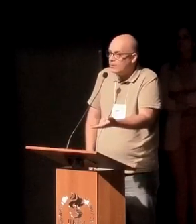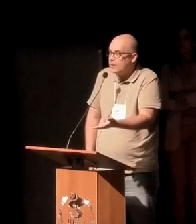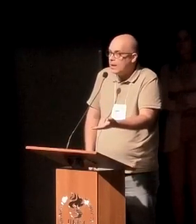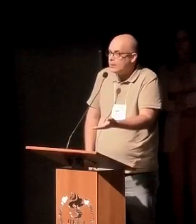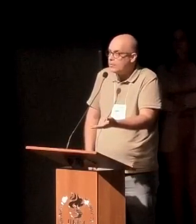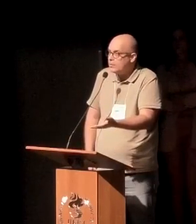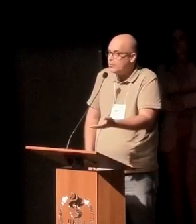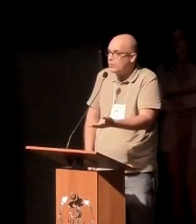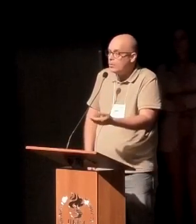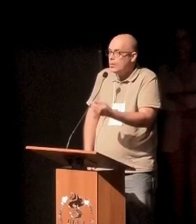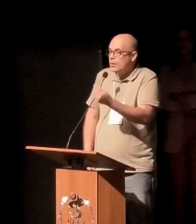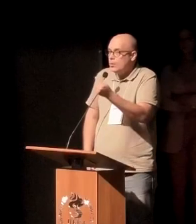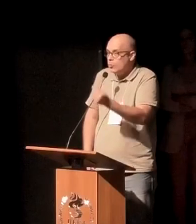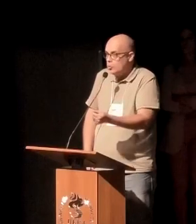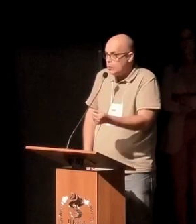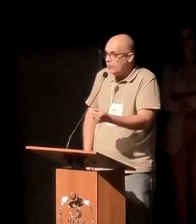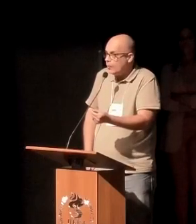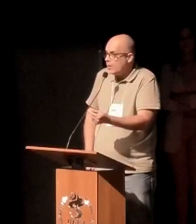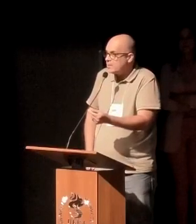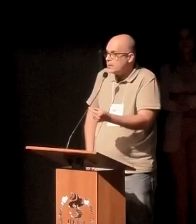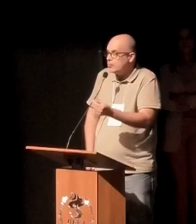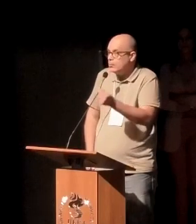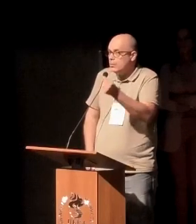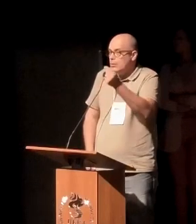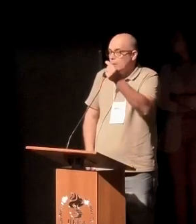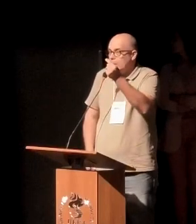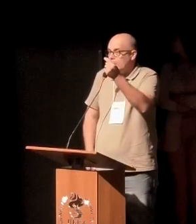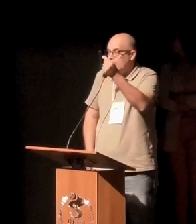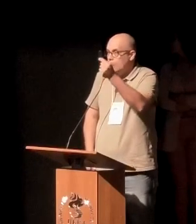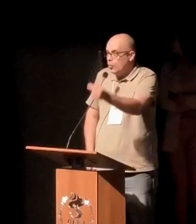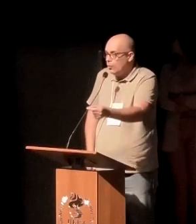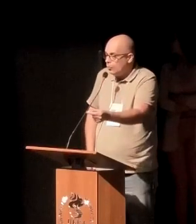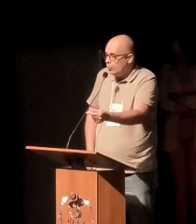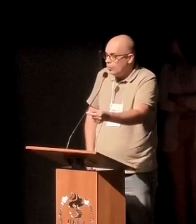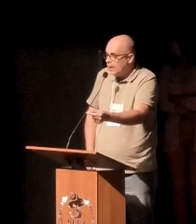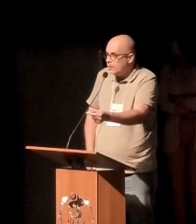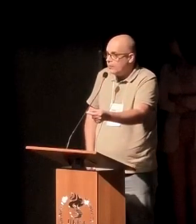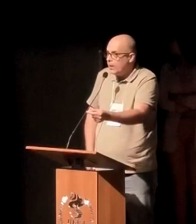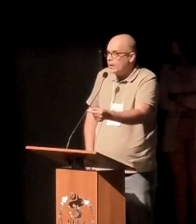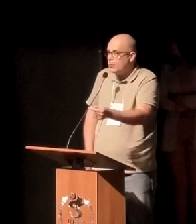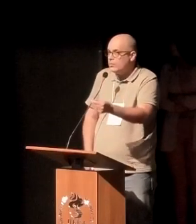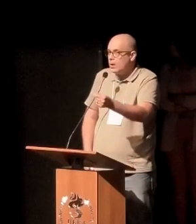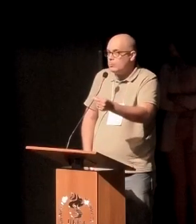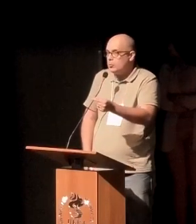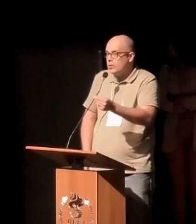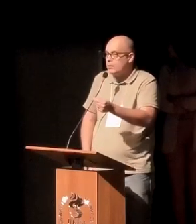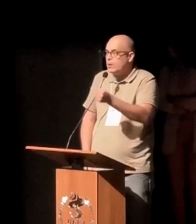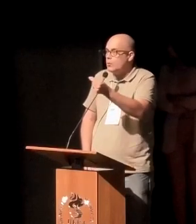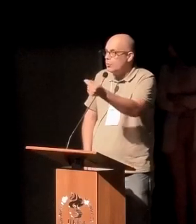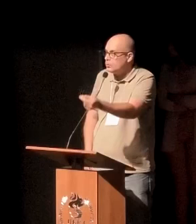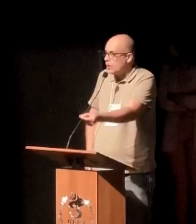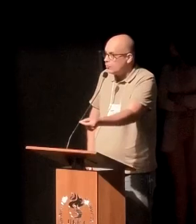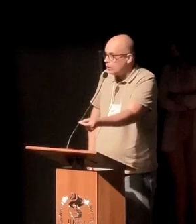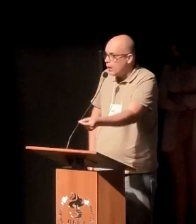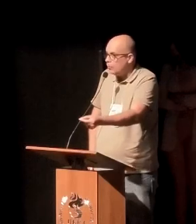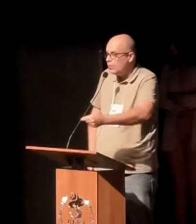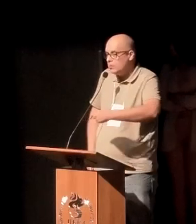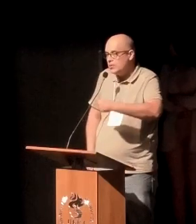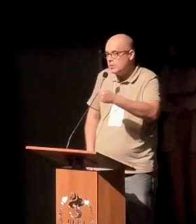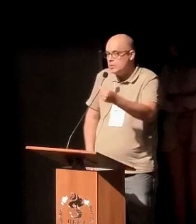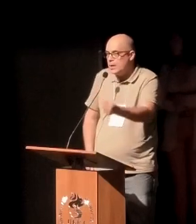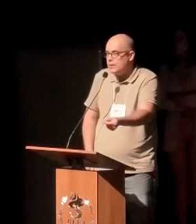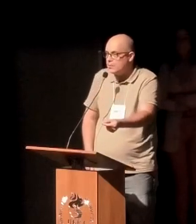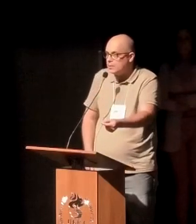foi cancelada a inscrição e o último informação no ano que vem nós teremos o terceiro encontro nacional